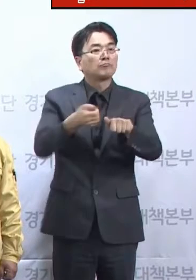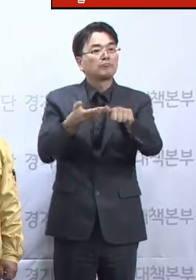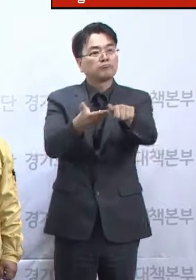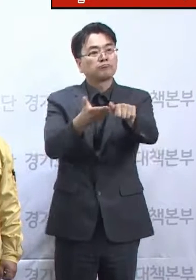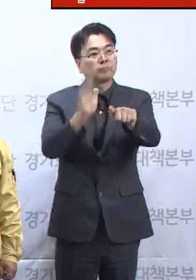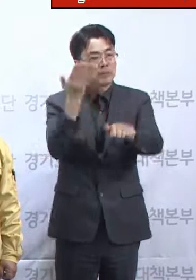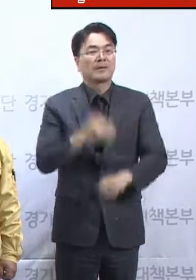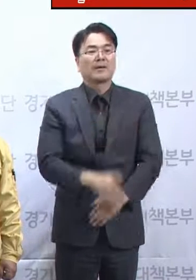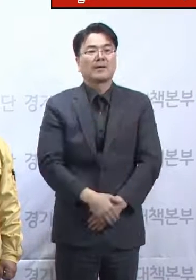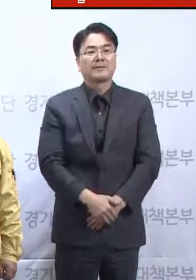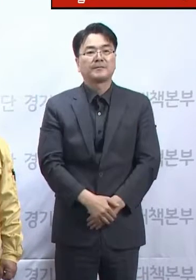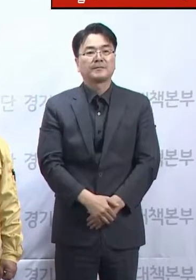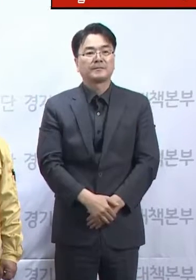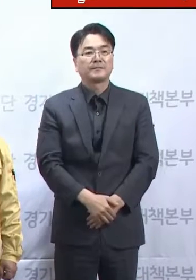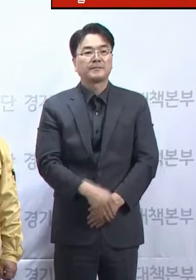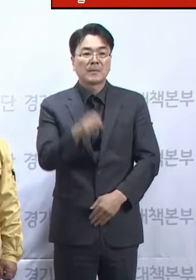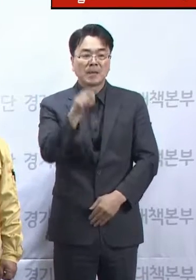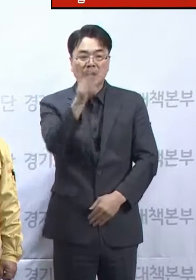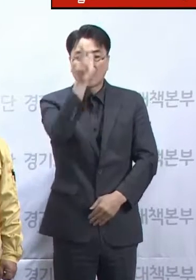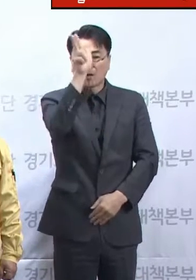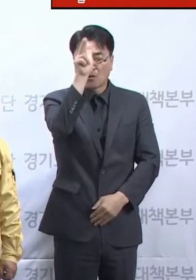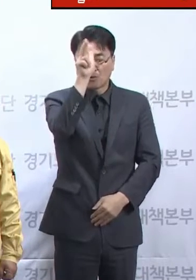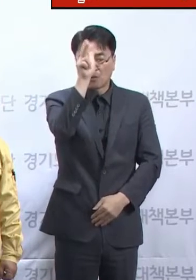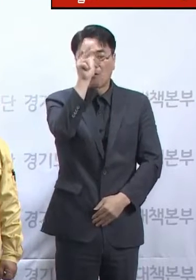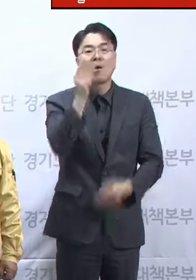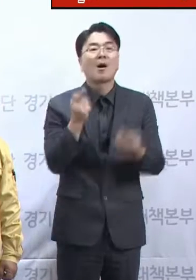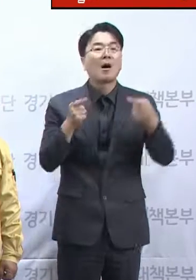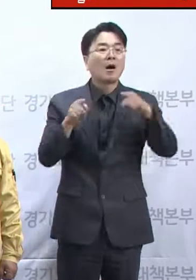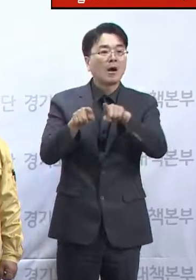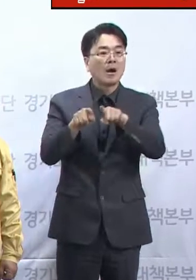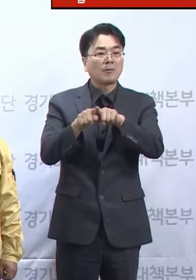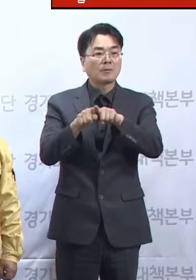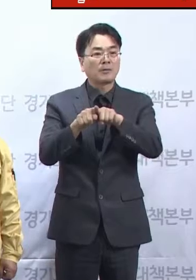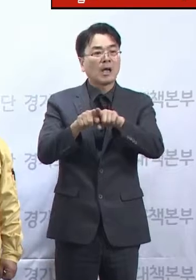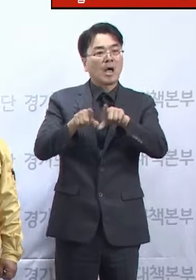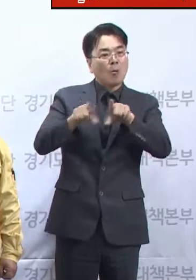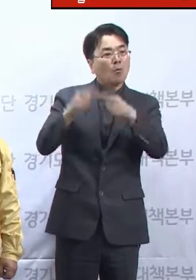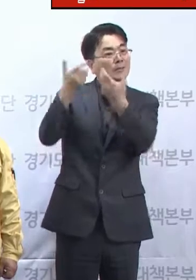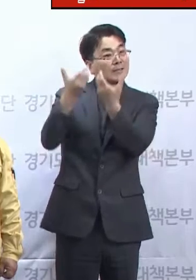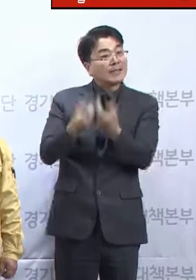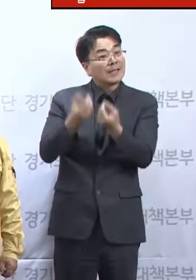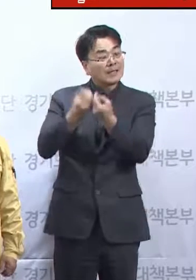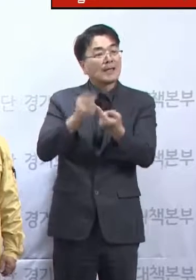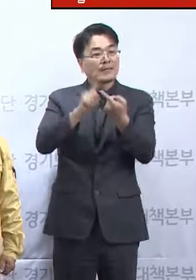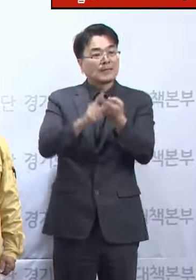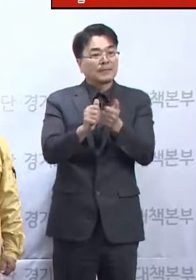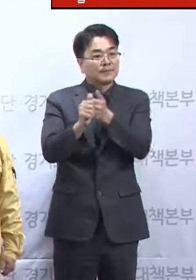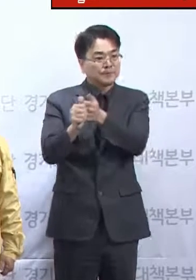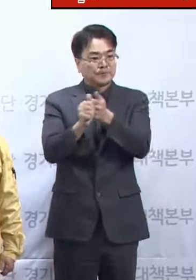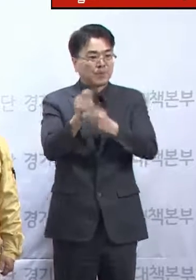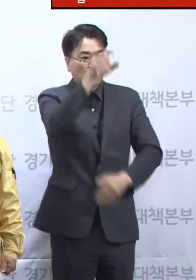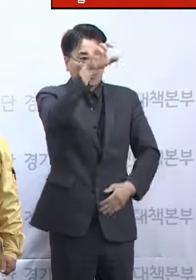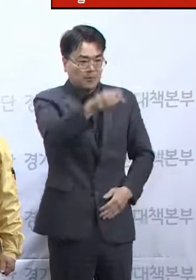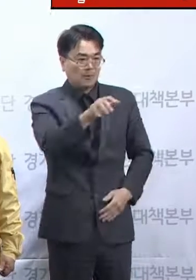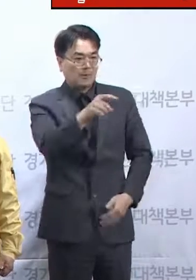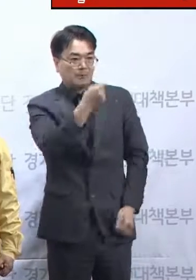됩니다. 저희가 경찰에 통상 예에 따라서 소재 파악을